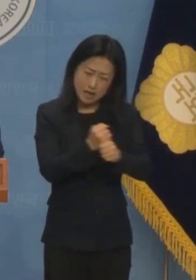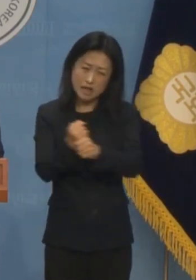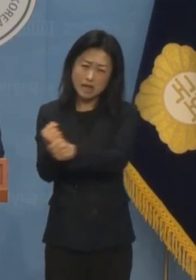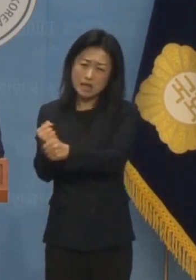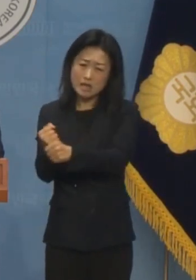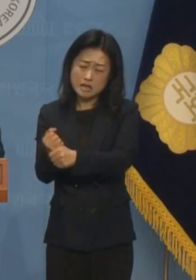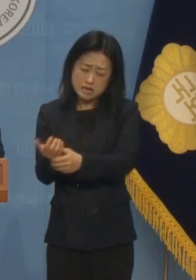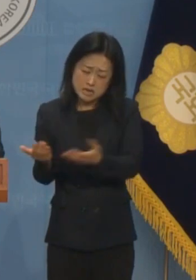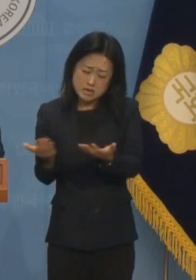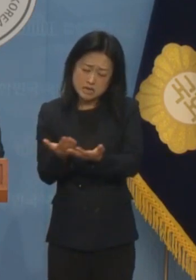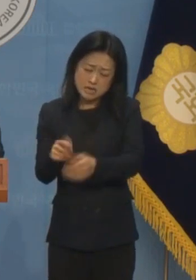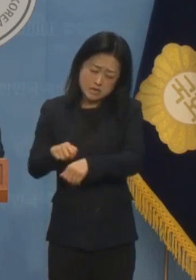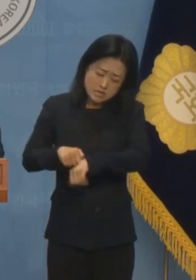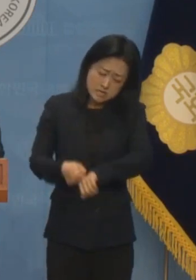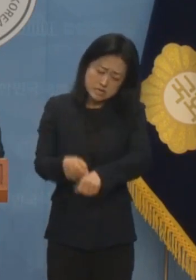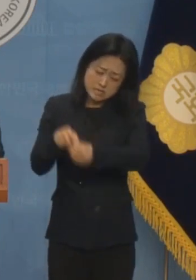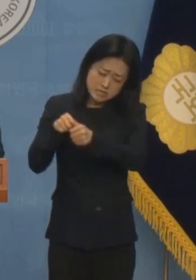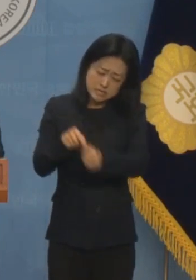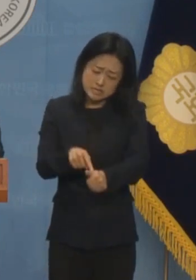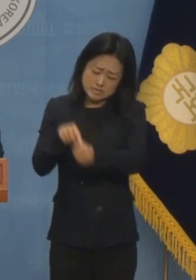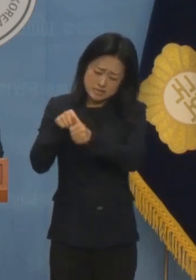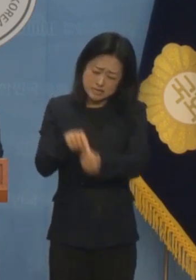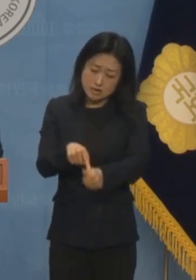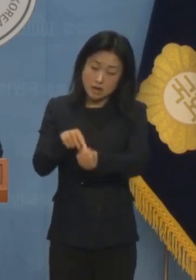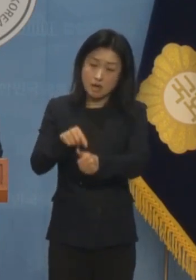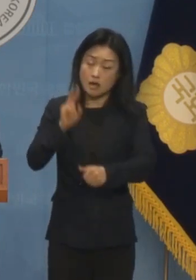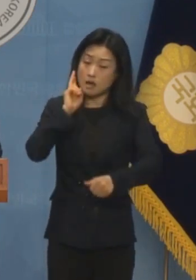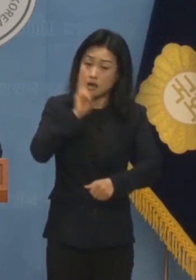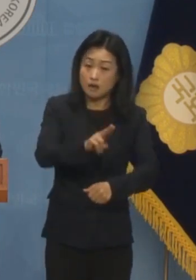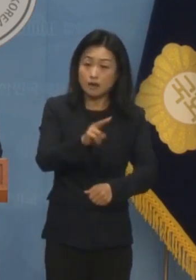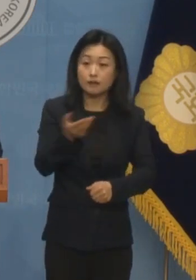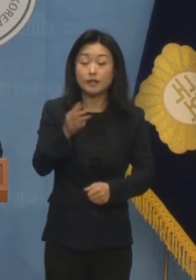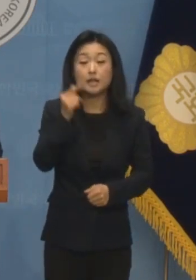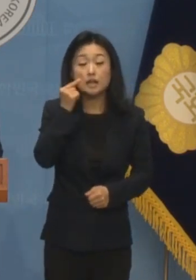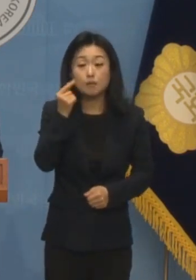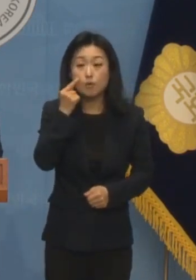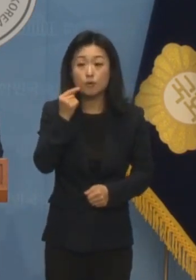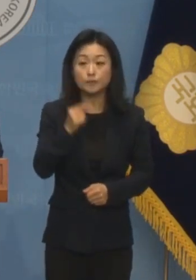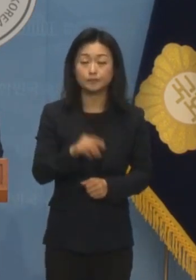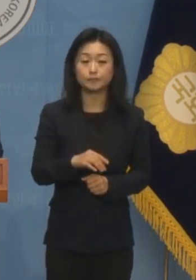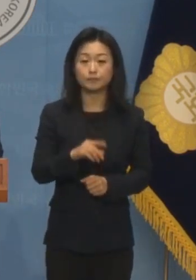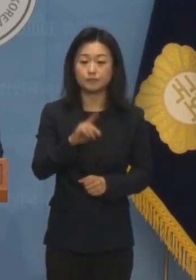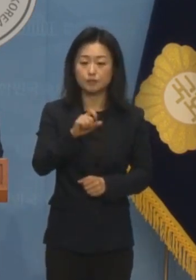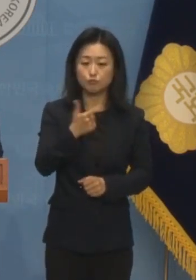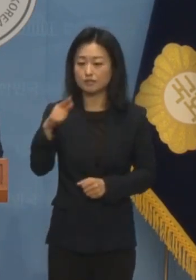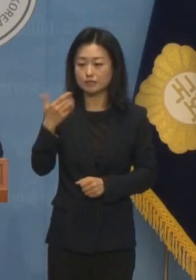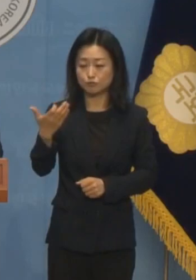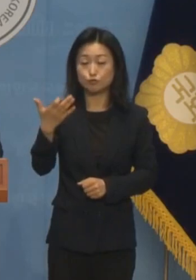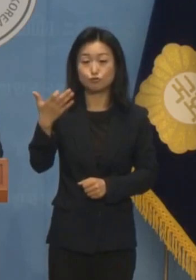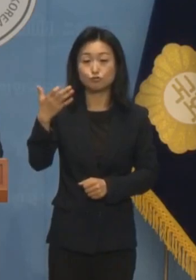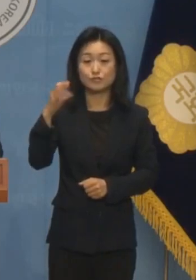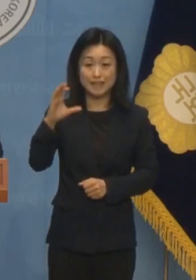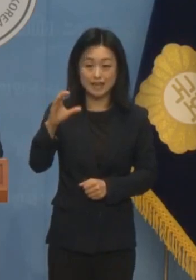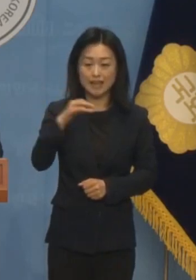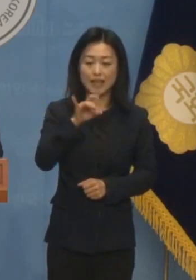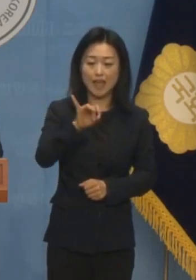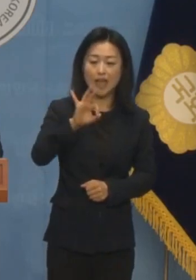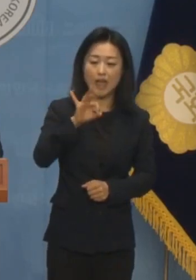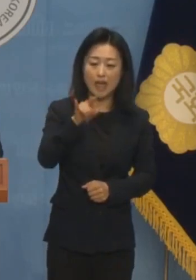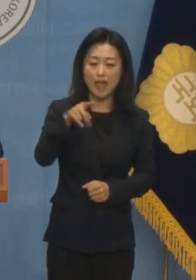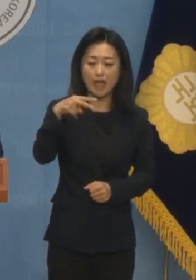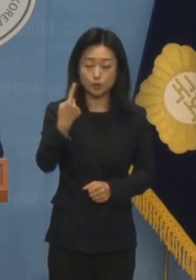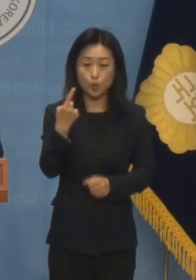아픈 내용이 설려 있는 곳입니다 그런데 일본은 16에서 19세기 사이에 애도 한정에서